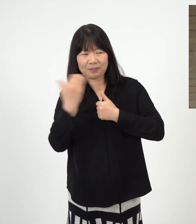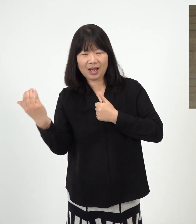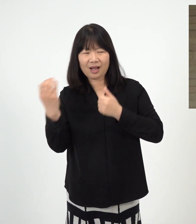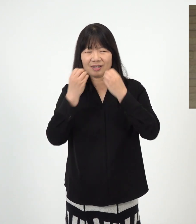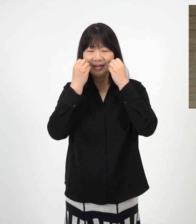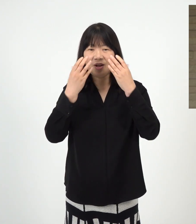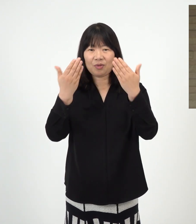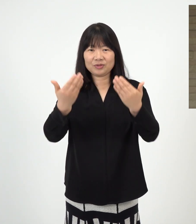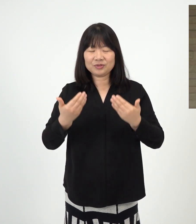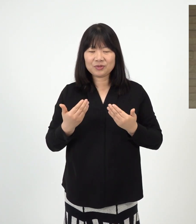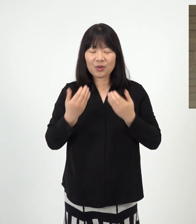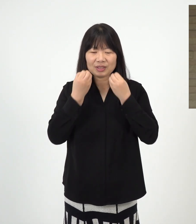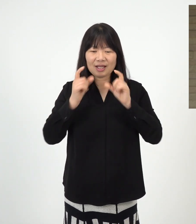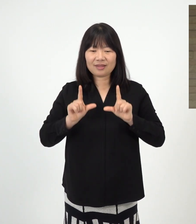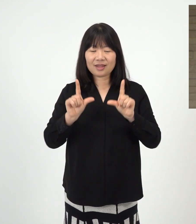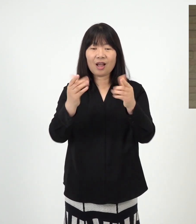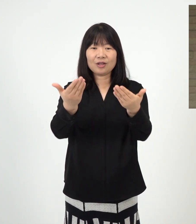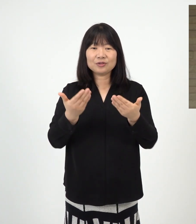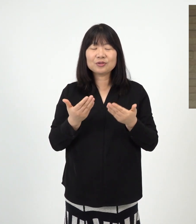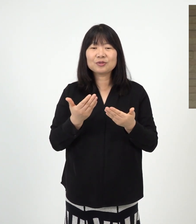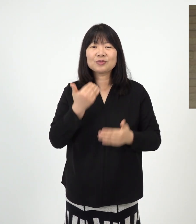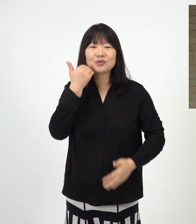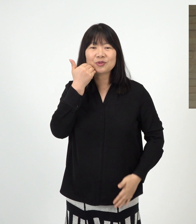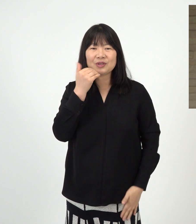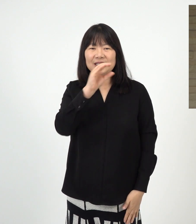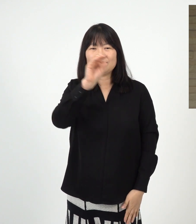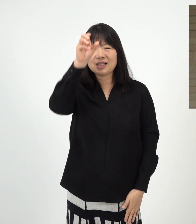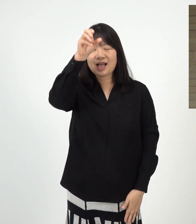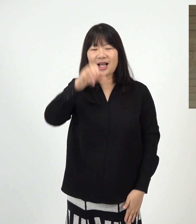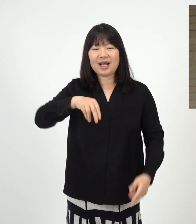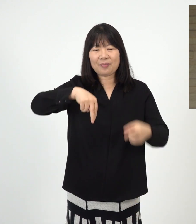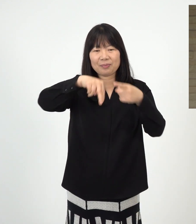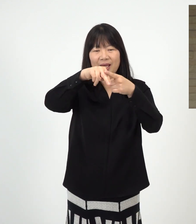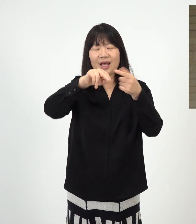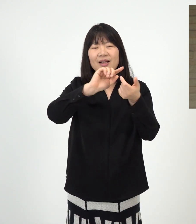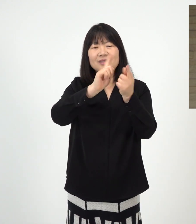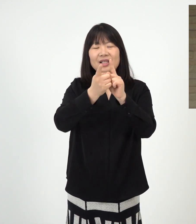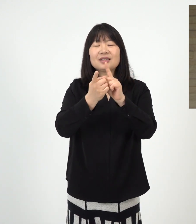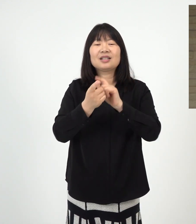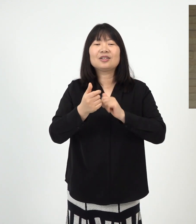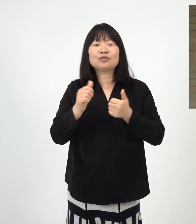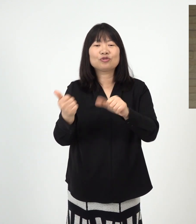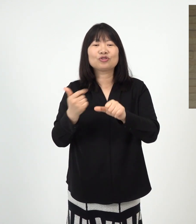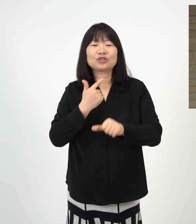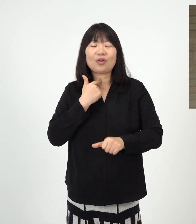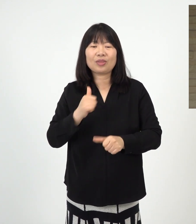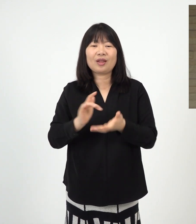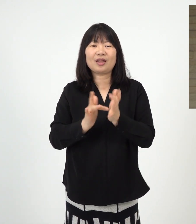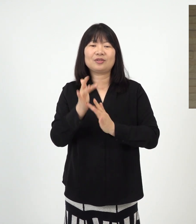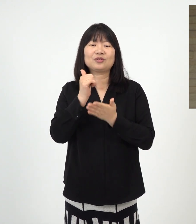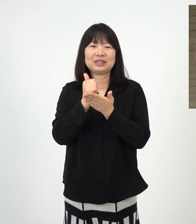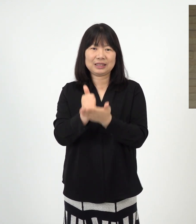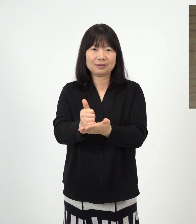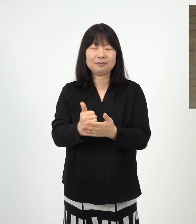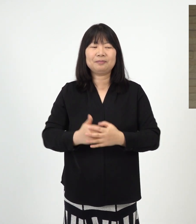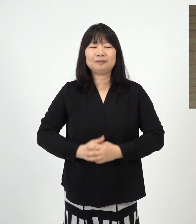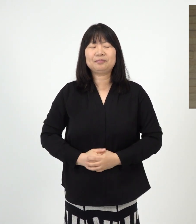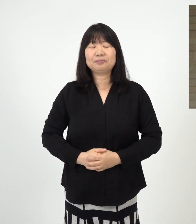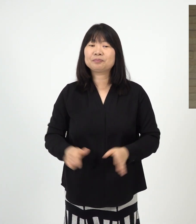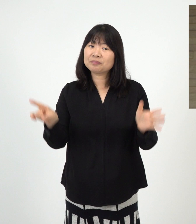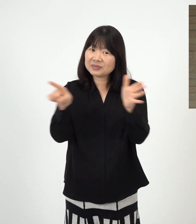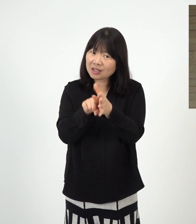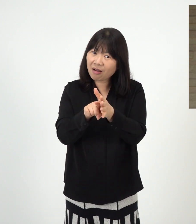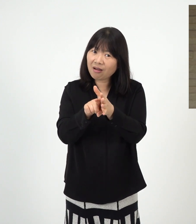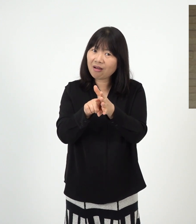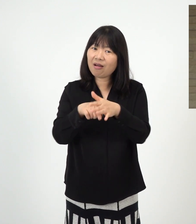새롭게 하시고 새날을 주신 분이 십자가에서 대신 죽음을 당하신 예수 그리스도의 죽음이에요.